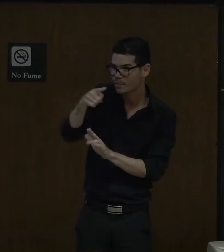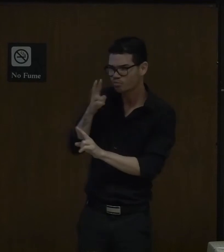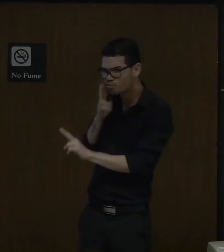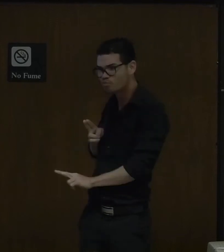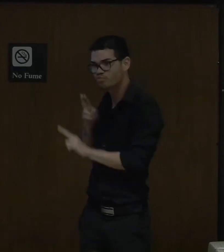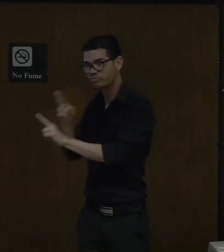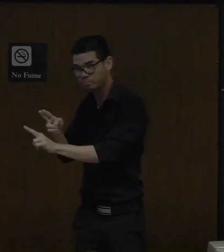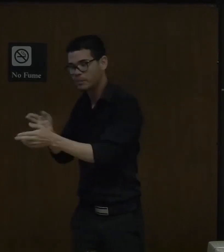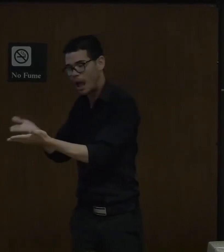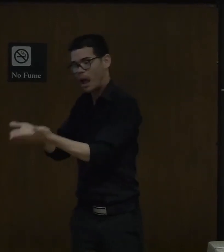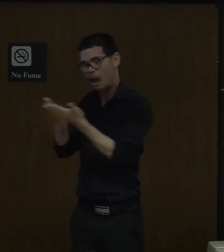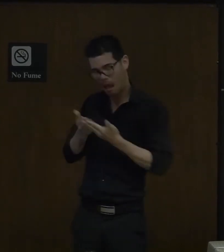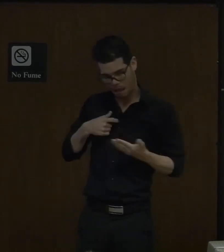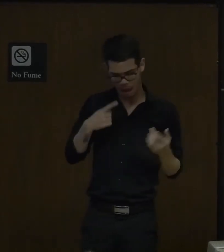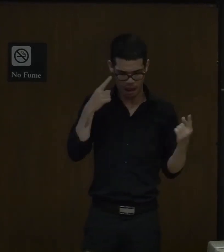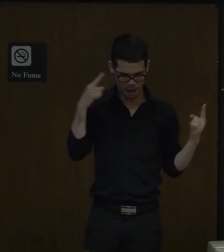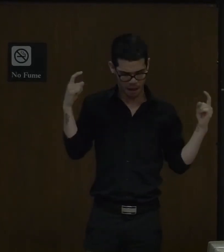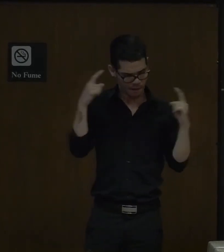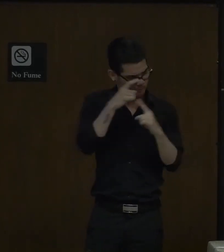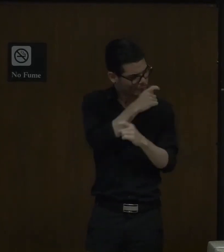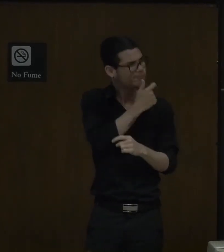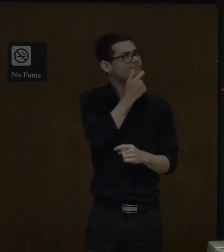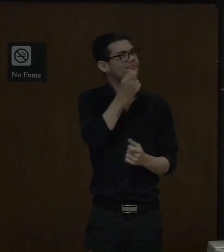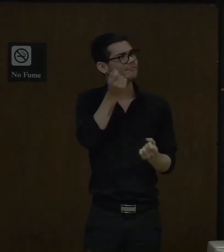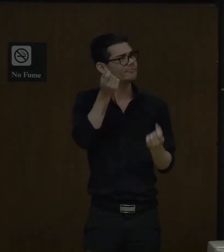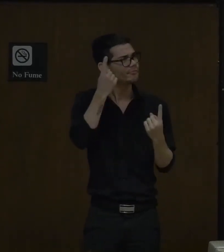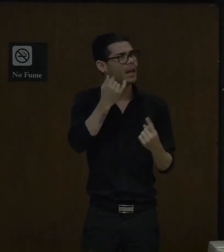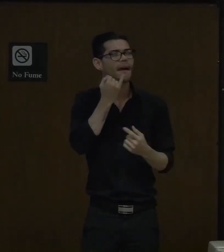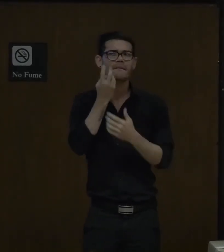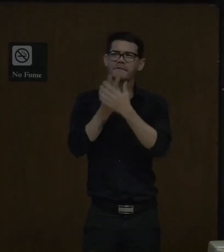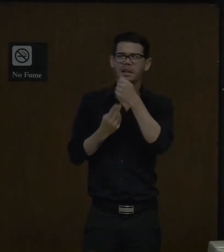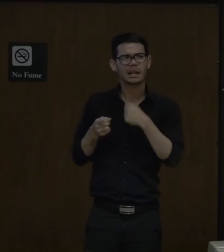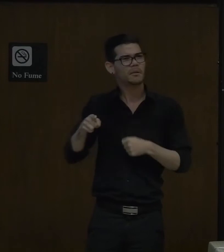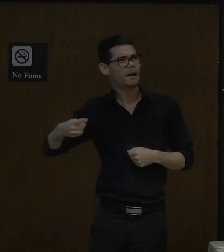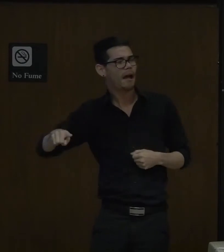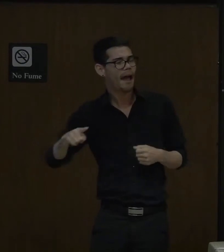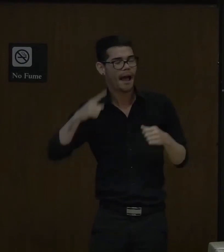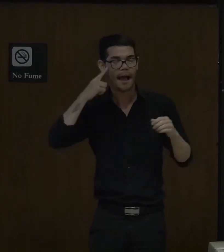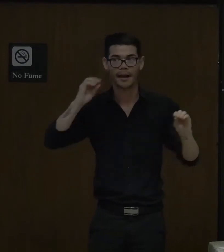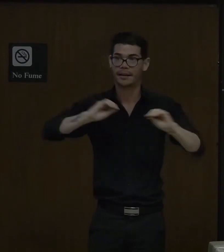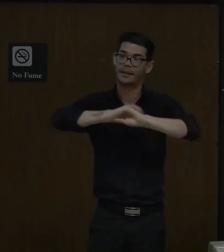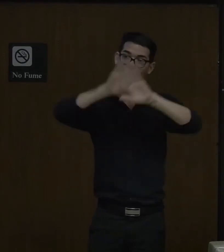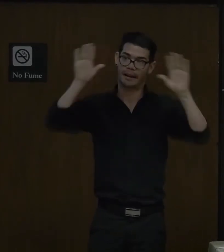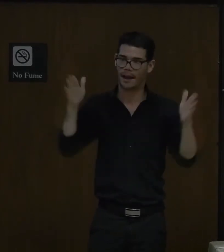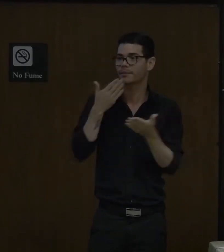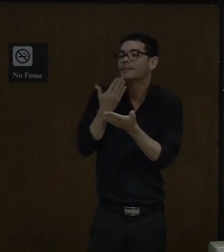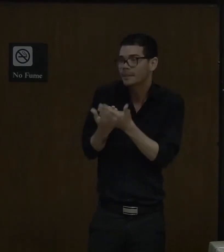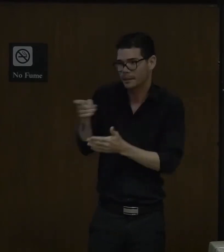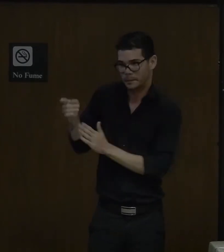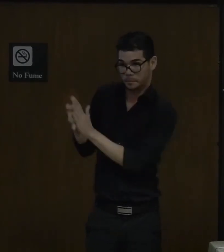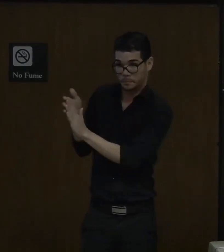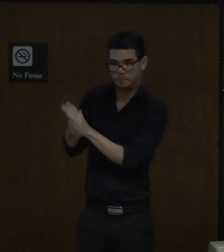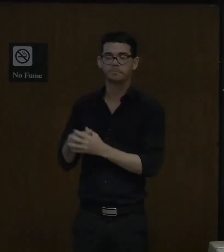bilingüe. Okay. En esto ha jugado un papel muy importante un centro de investigación que hay en